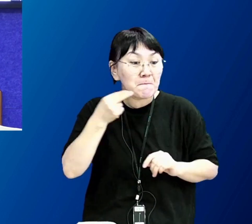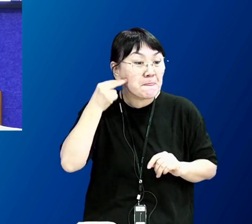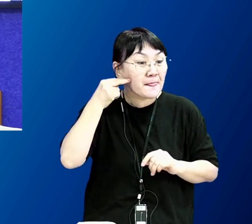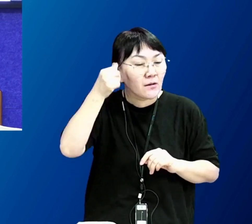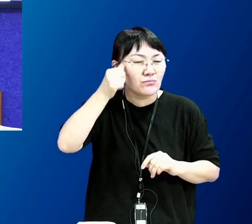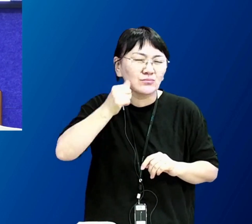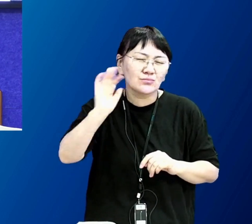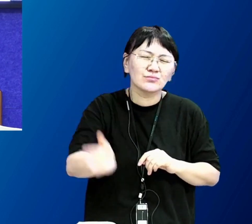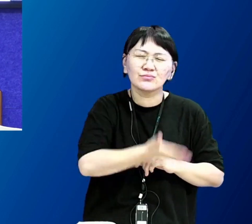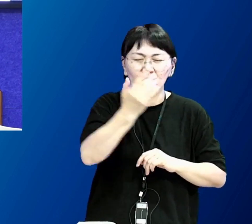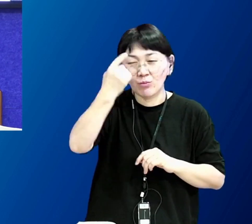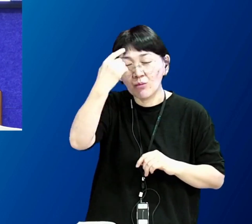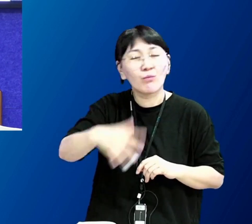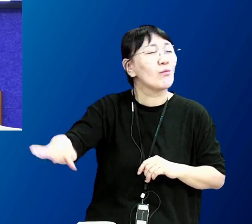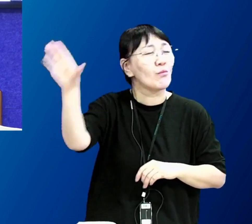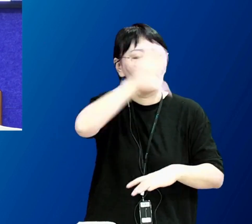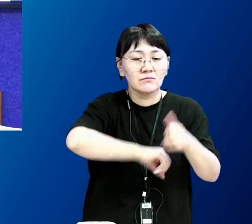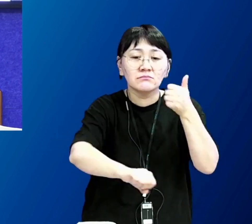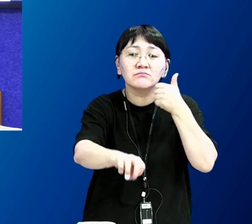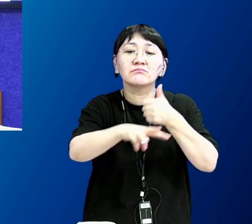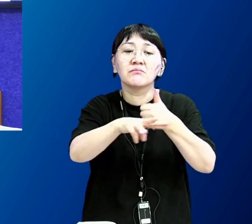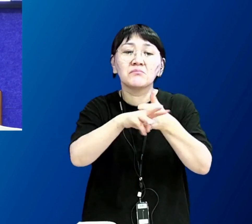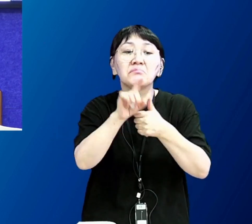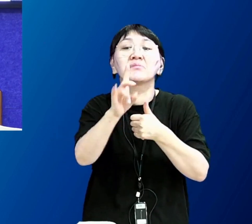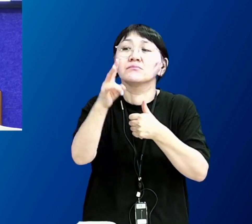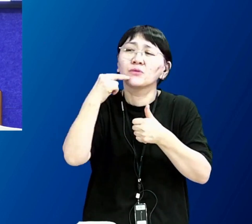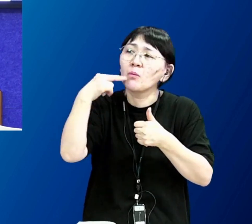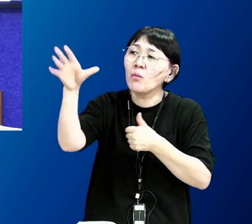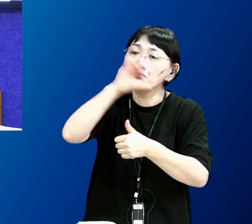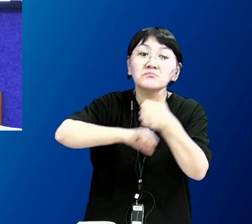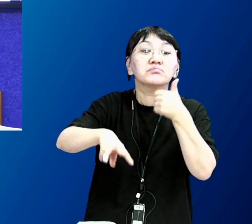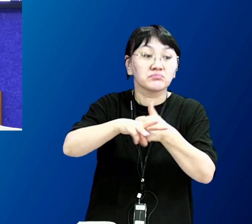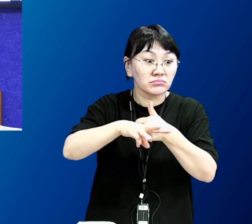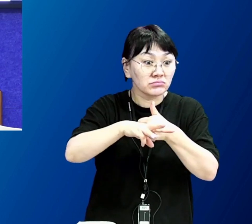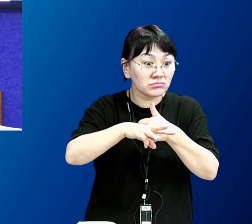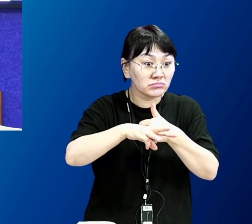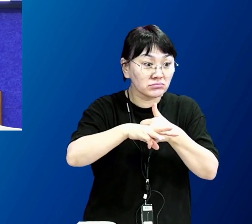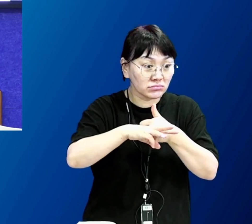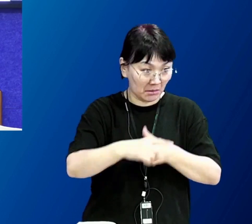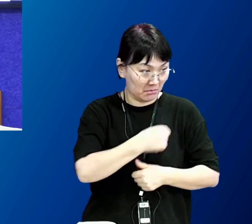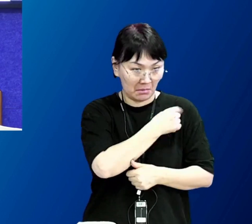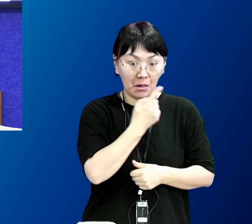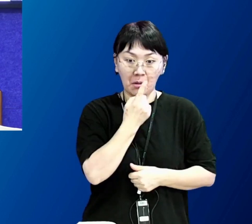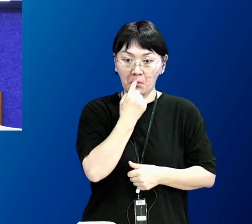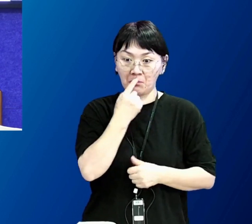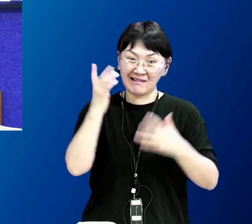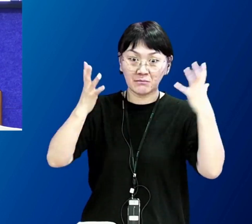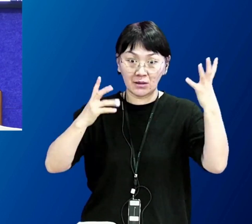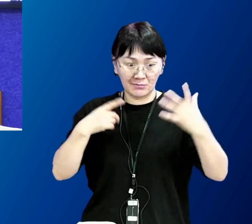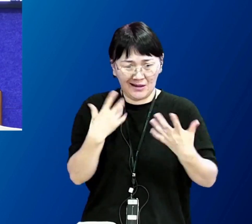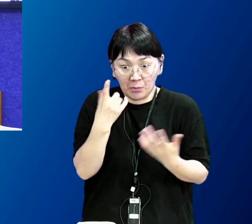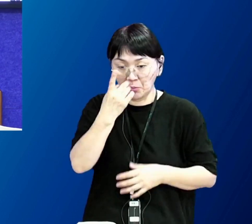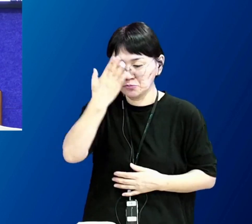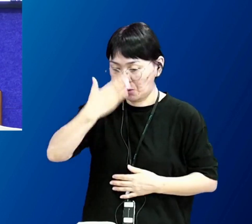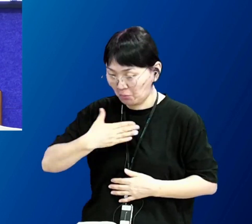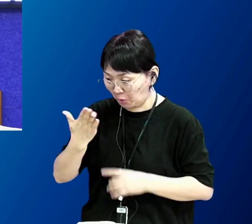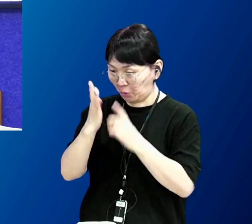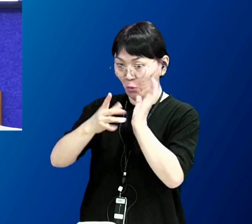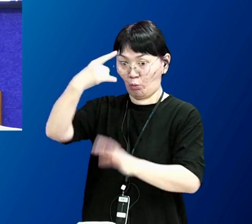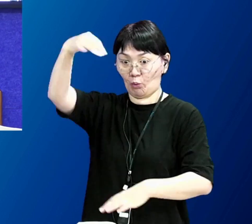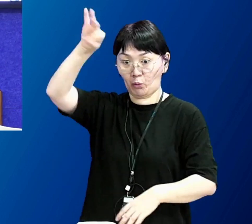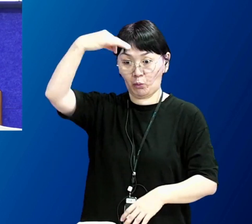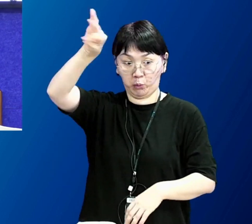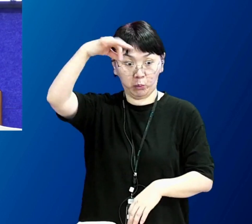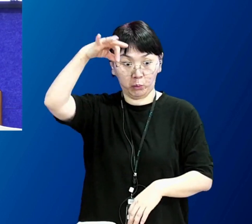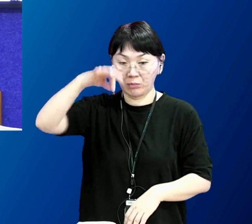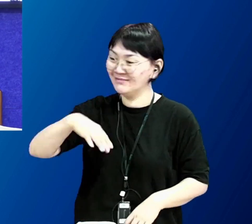Монголд байгаа энэ олон сонсголгүй хүмүүст хэн сайн мэдээ тараах вэ? Би тараа чадах лу. Надад иннээс өөр мэдэх зүйл байхгүй.